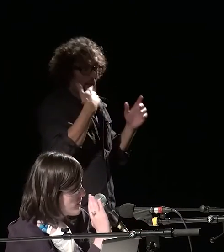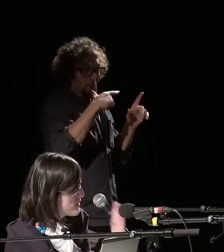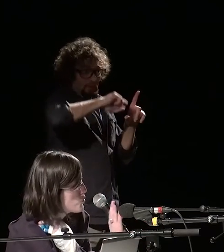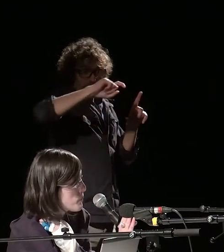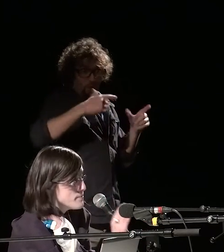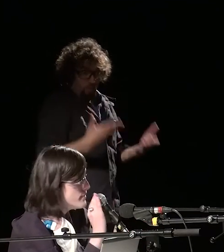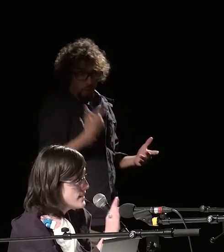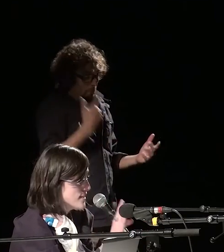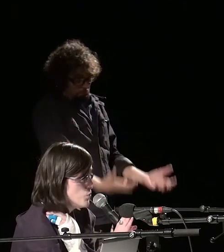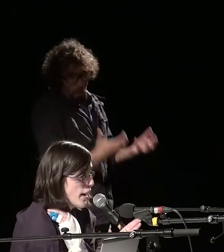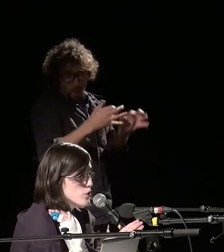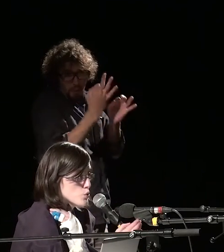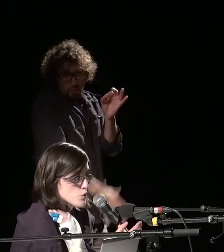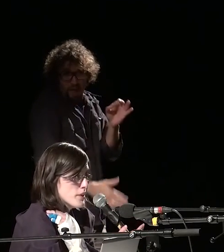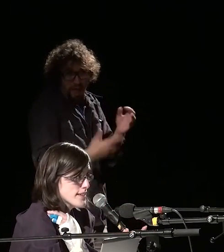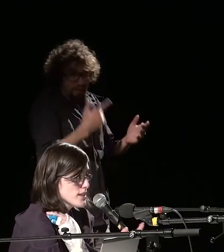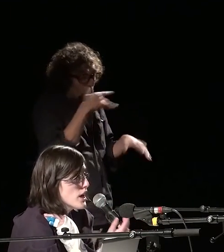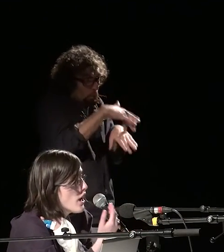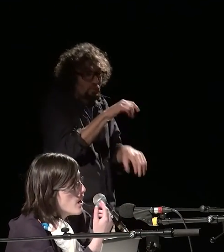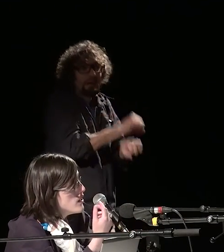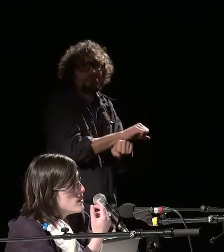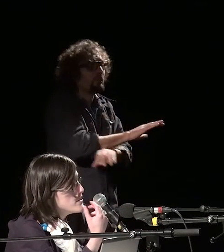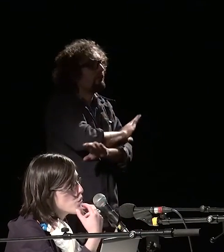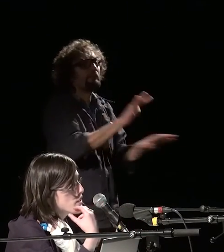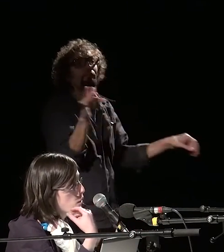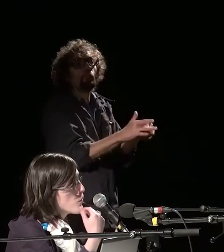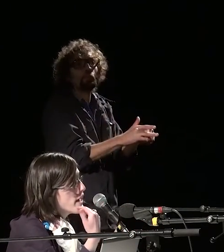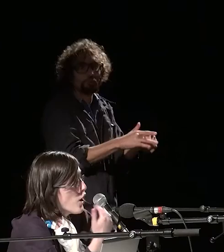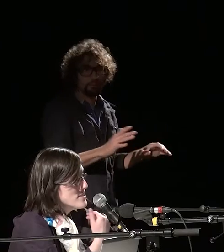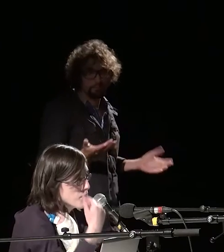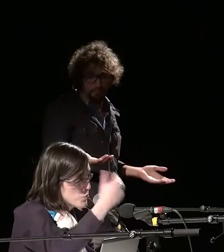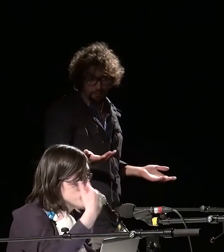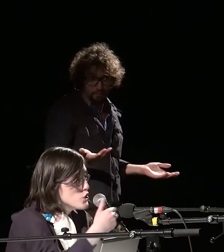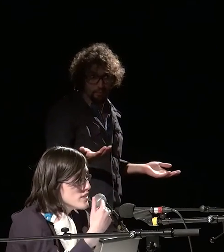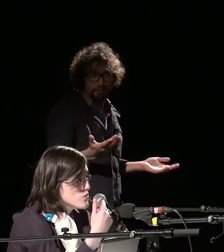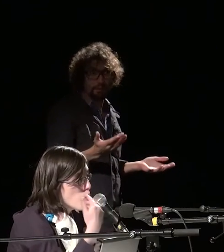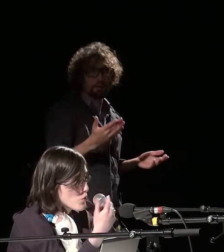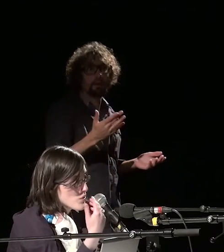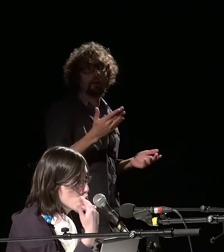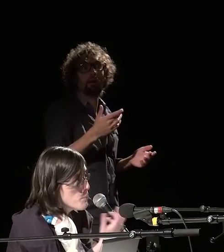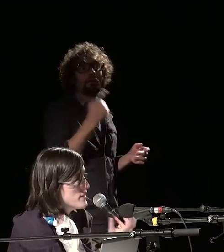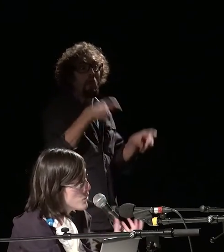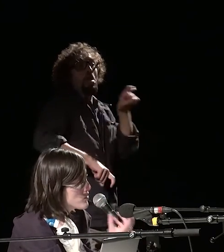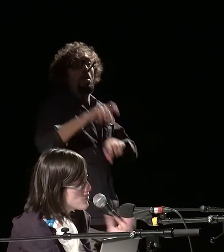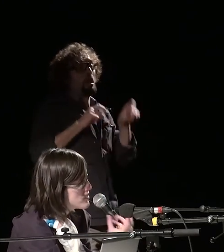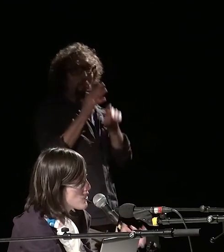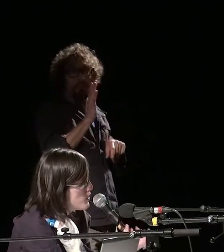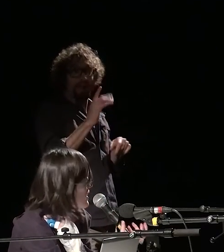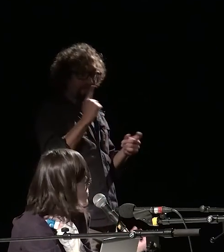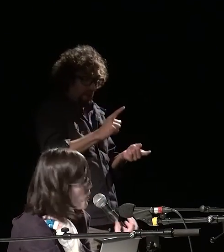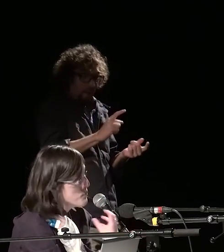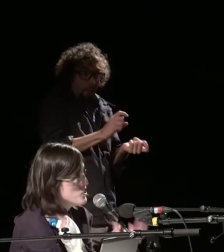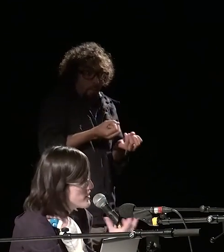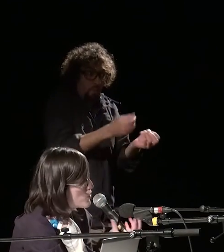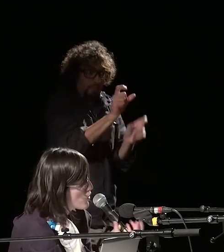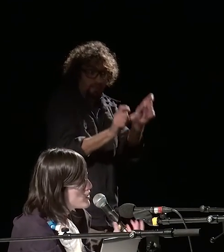Donc c'est tout pareil aujourd'hui en 2015. Ça produit des gens qui sont complètement dans un autre circuit et